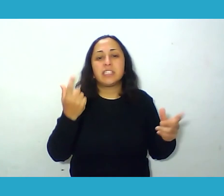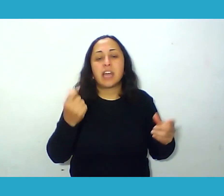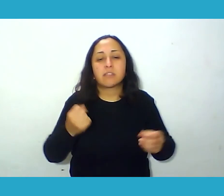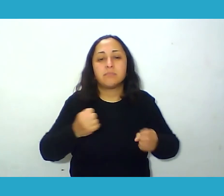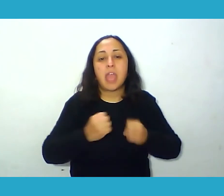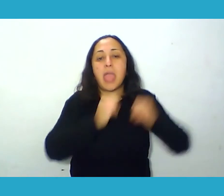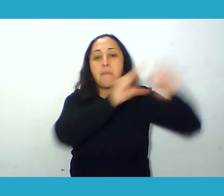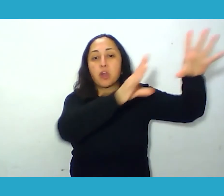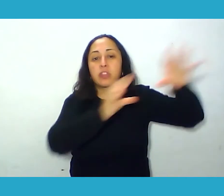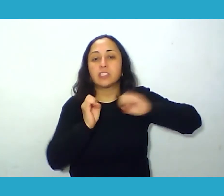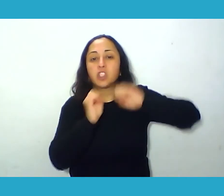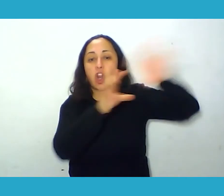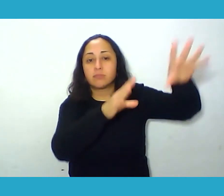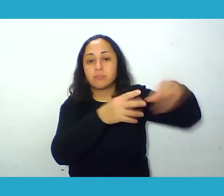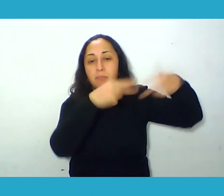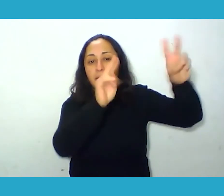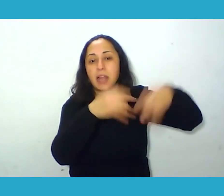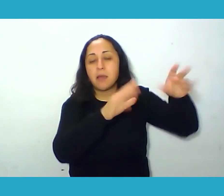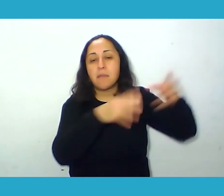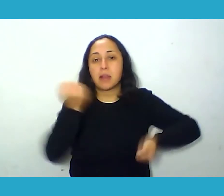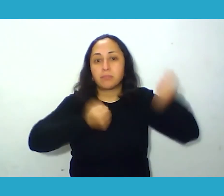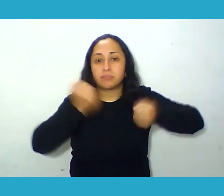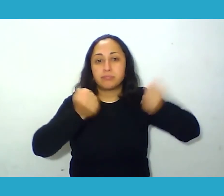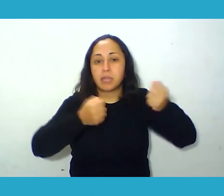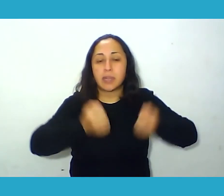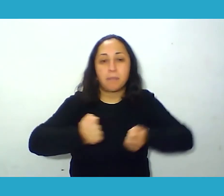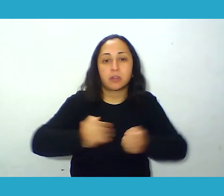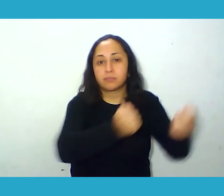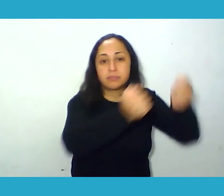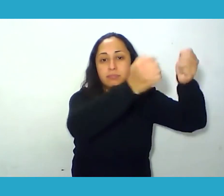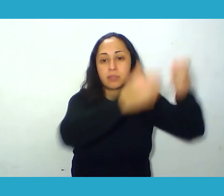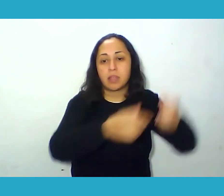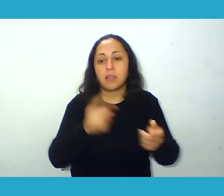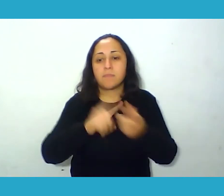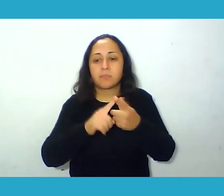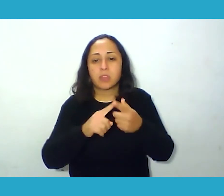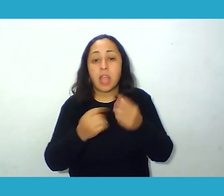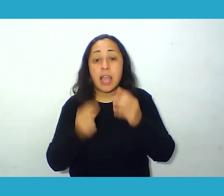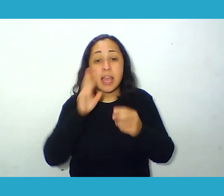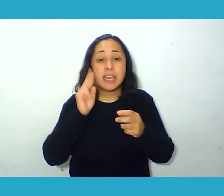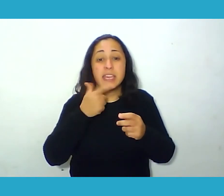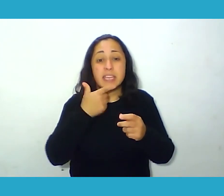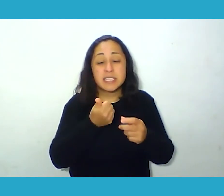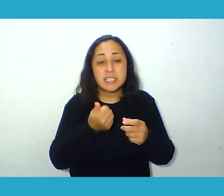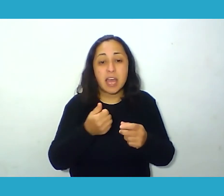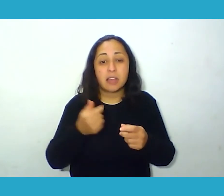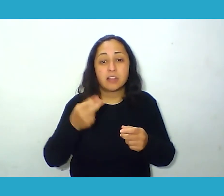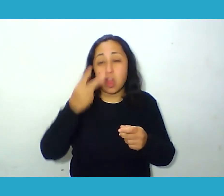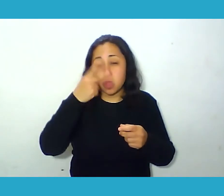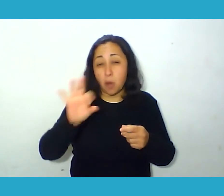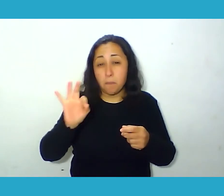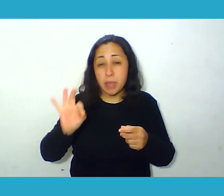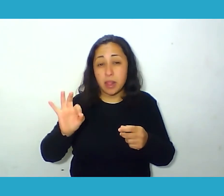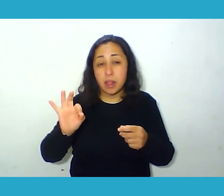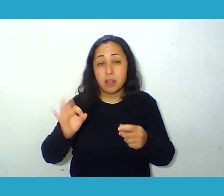exportaciones al extranjero, para acelerar el transporte de commodities. IRSA surge en el año 2000 y sus proyectos fueron aprobados por todos los